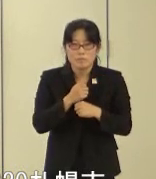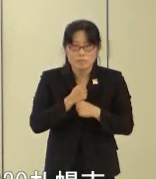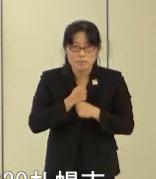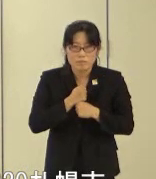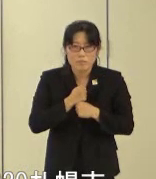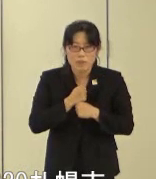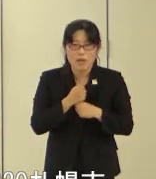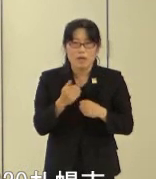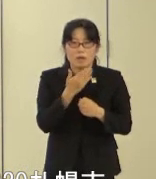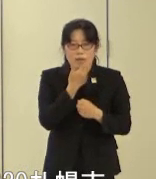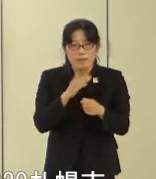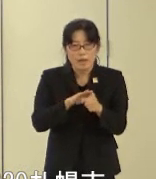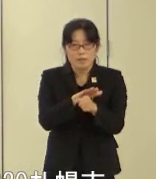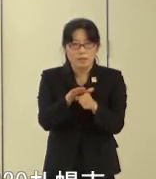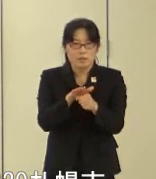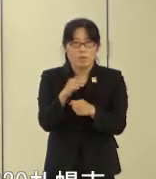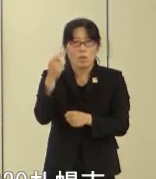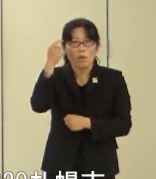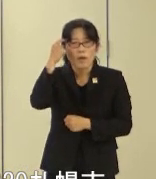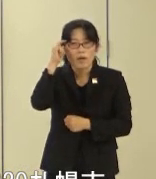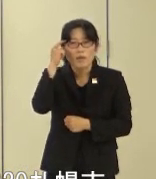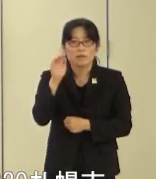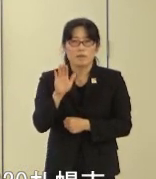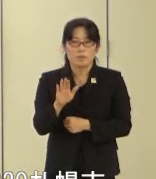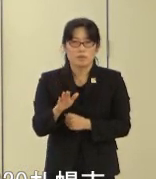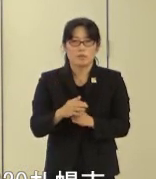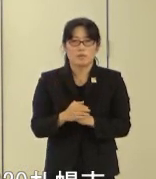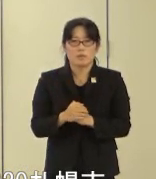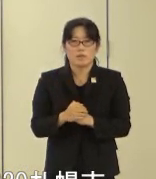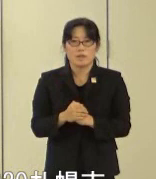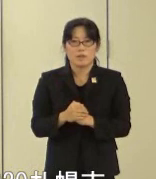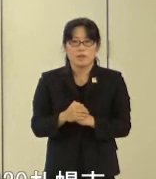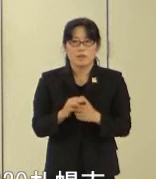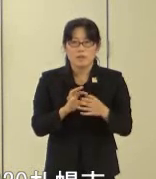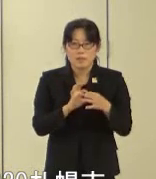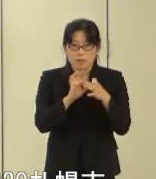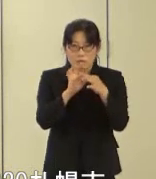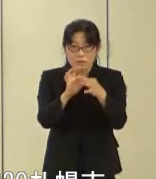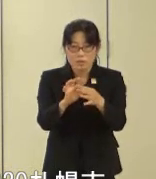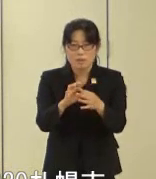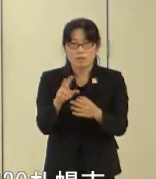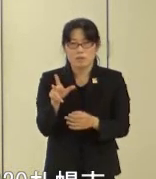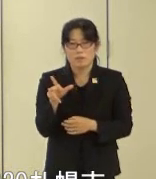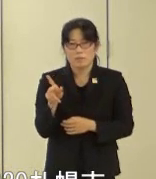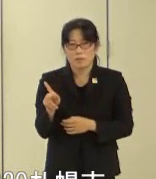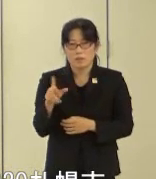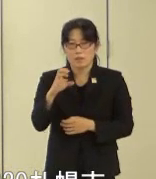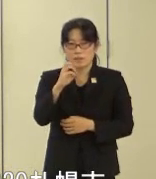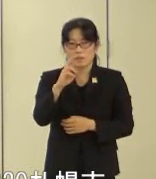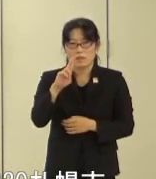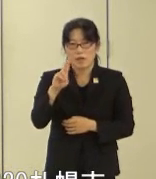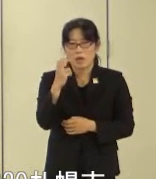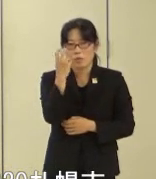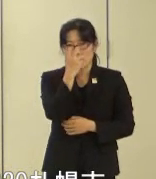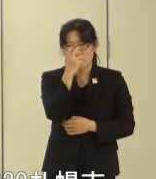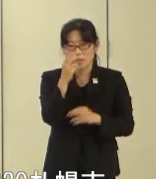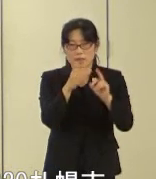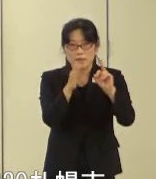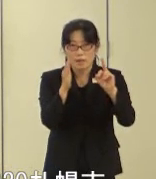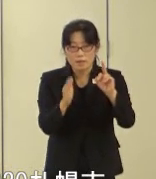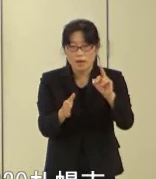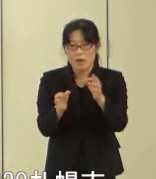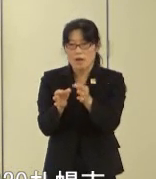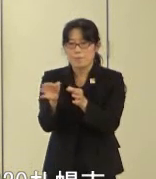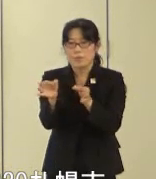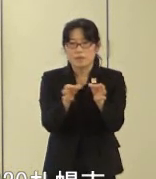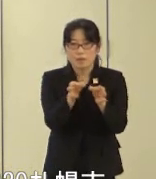が重要かというふうに考えておりまして、引き続き PCR 検査センター各店舗に対